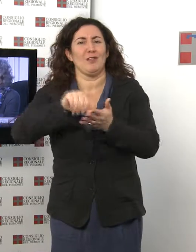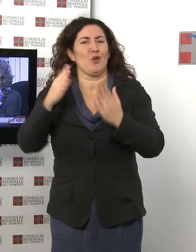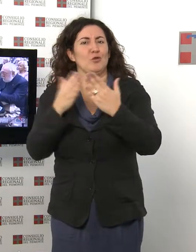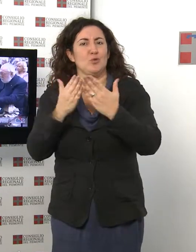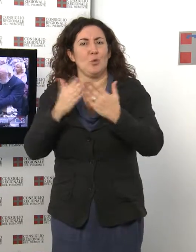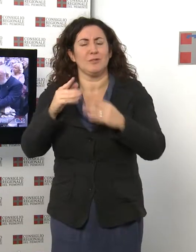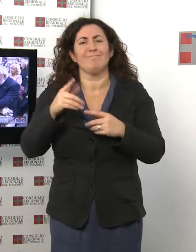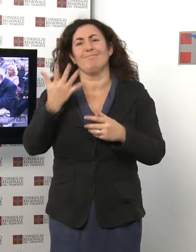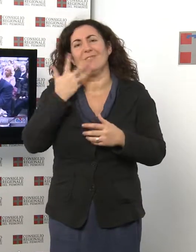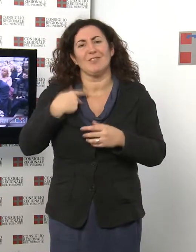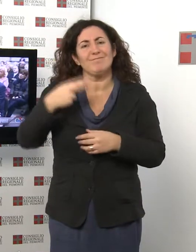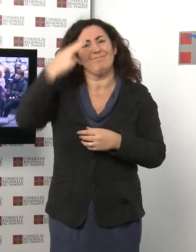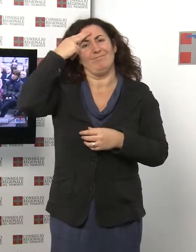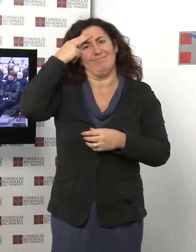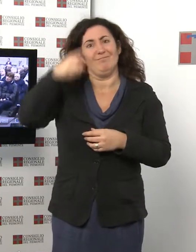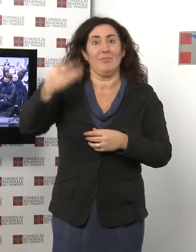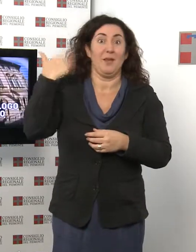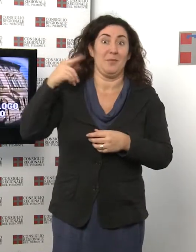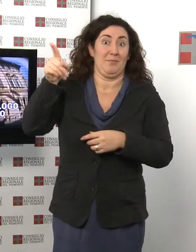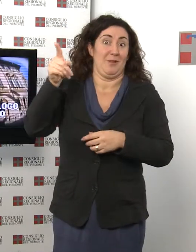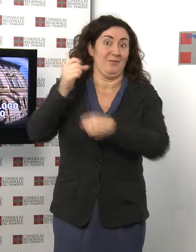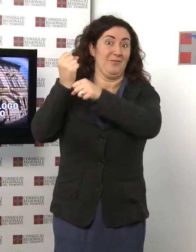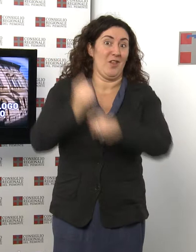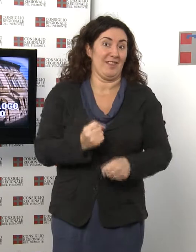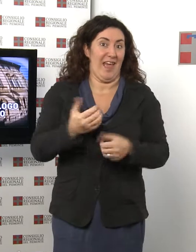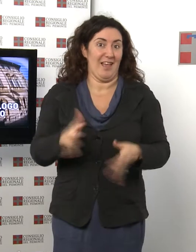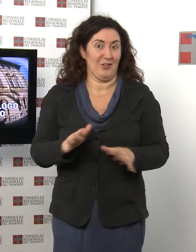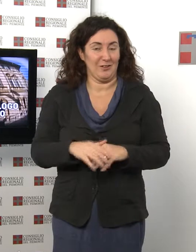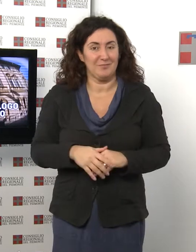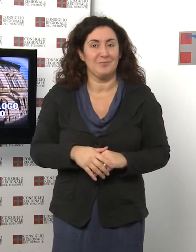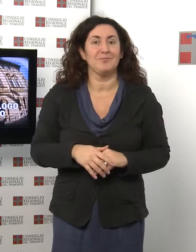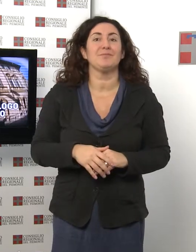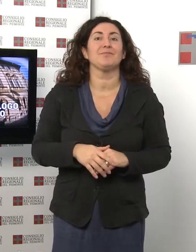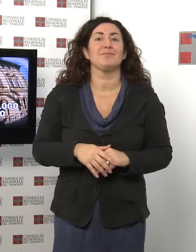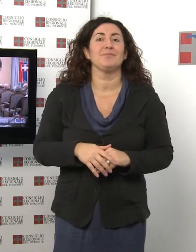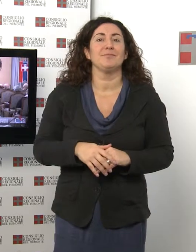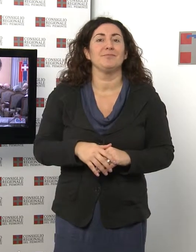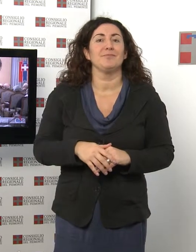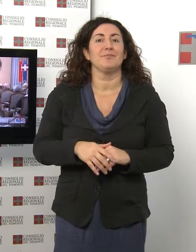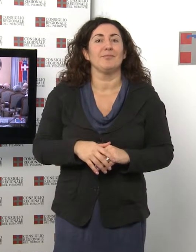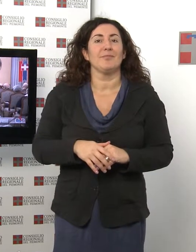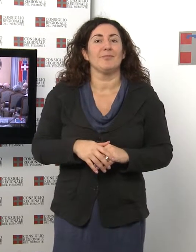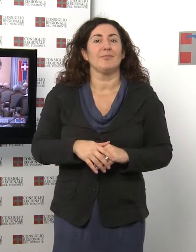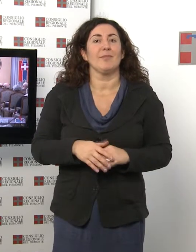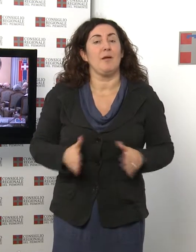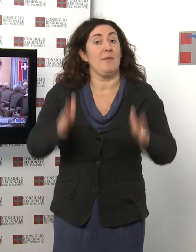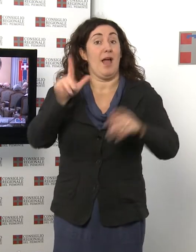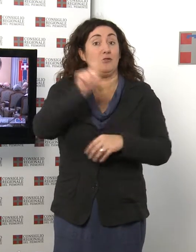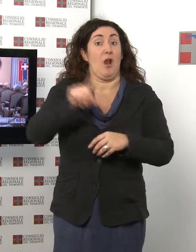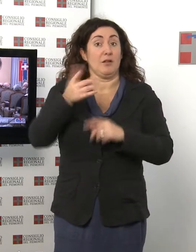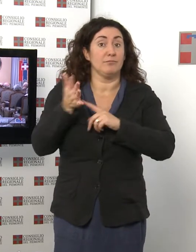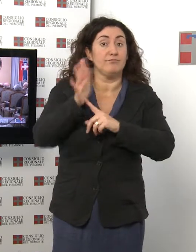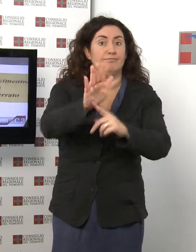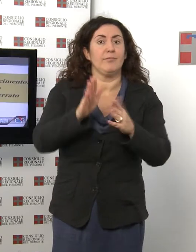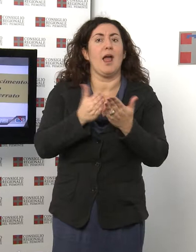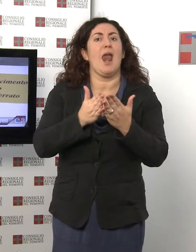nella biblioteca che egli contribuì a costituire. Margherita Paleologo e il Rinascimento. Presentato a Palazzo Lascaris il volume